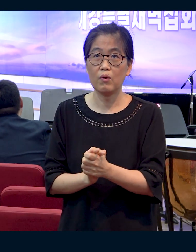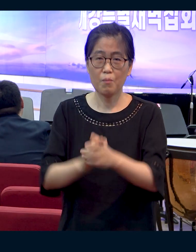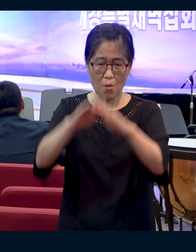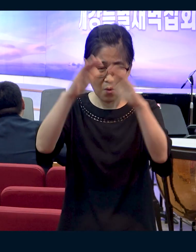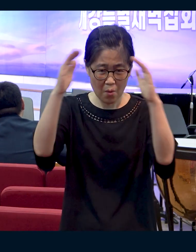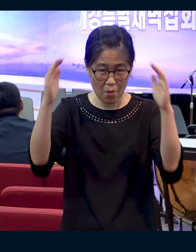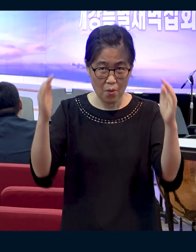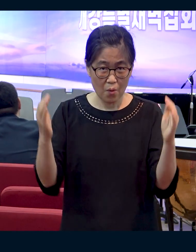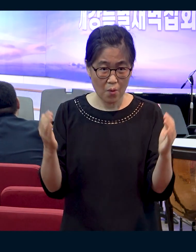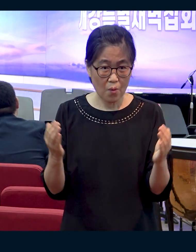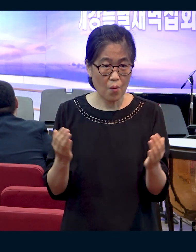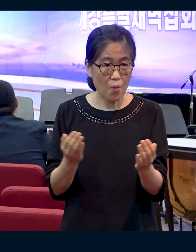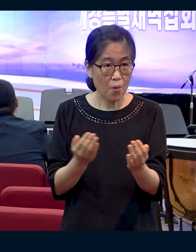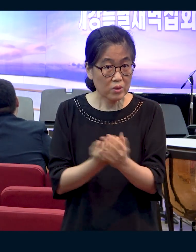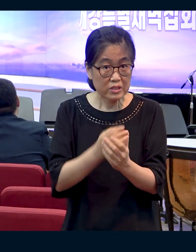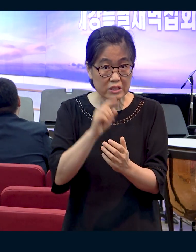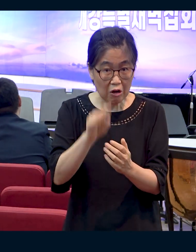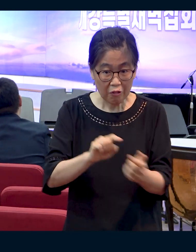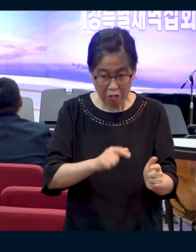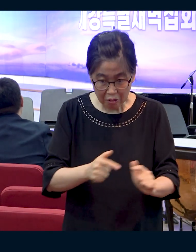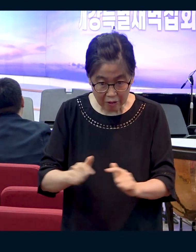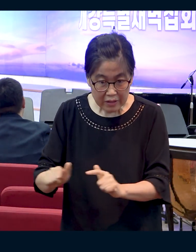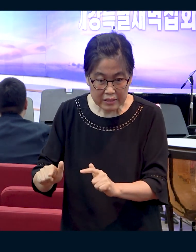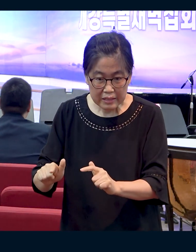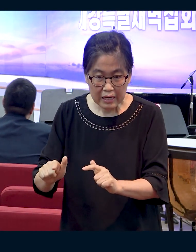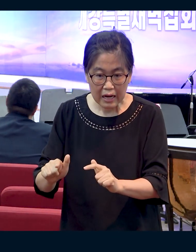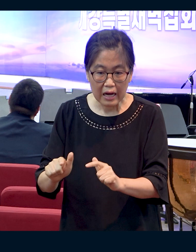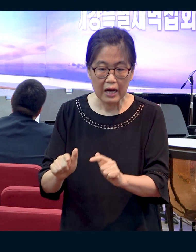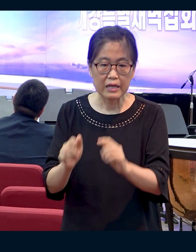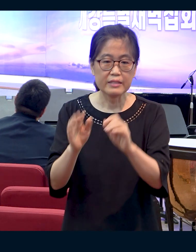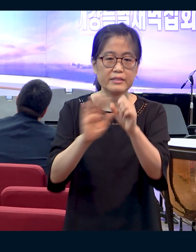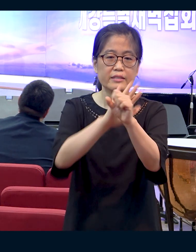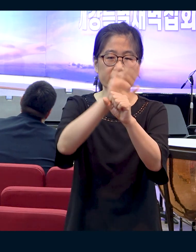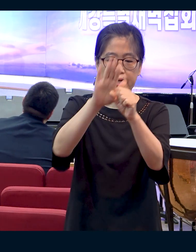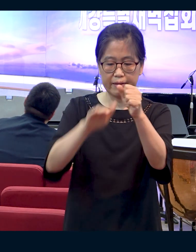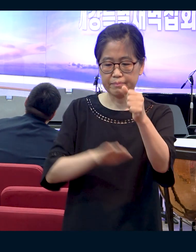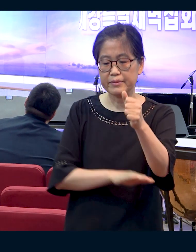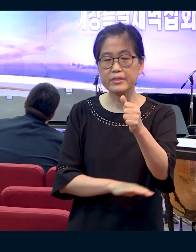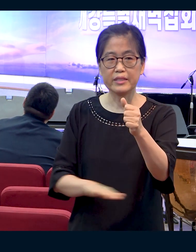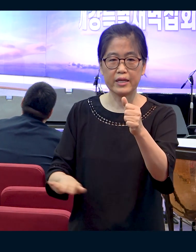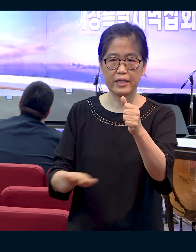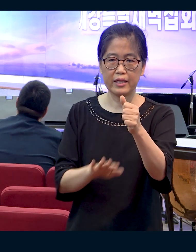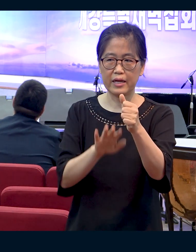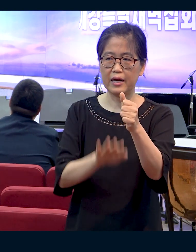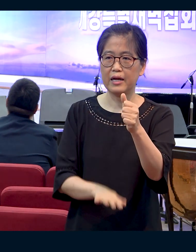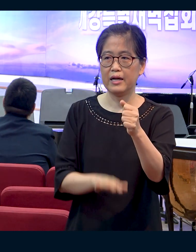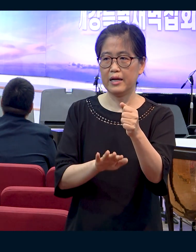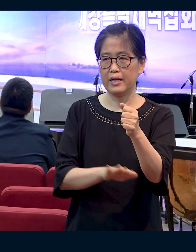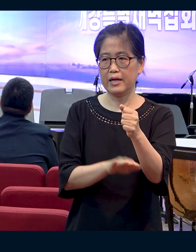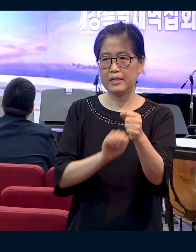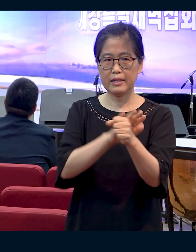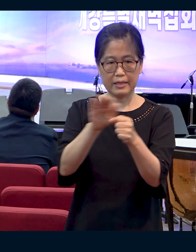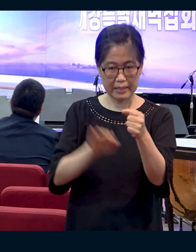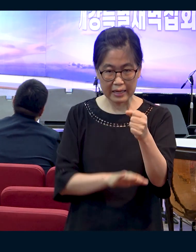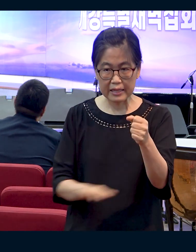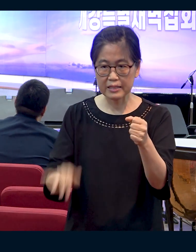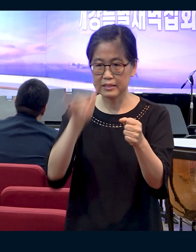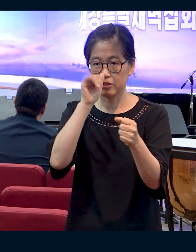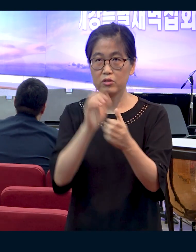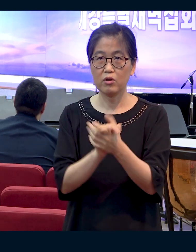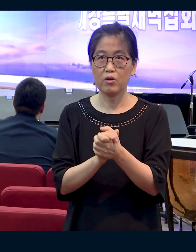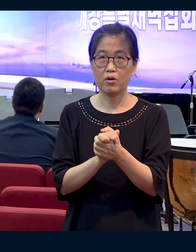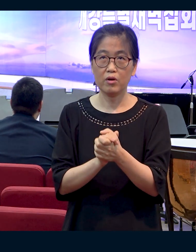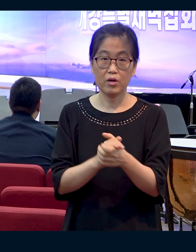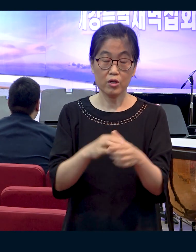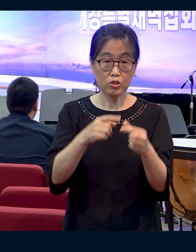진짜 계명이에요. 모든 것이 사랑의 계명 아래에 있어야 되는 거예요. 이게 두 번째예요. 첫 번째 뭐라고 그랬어요?